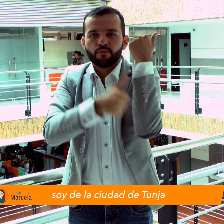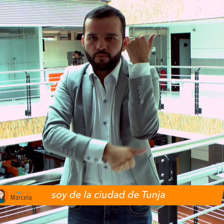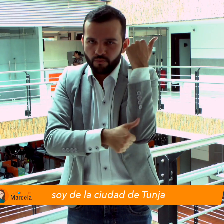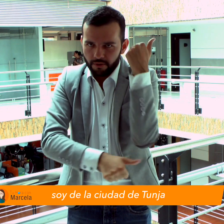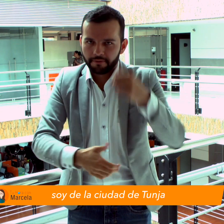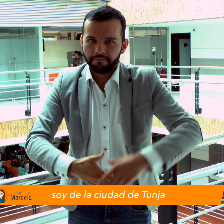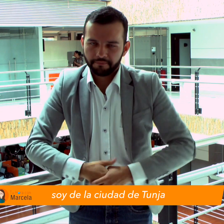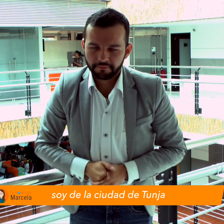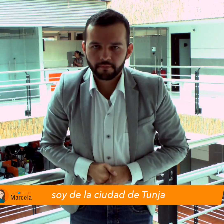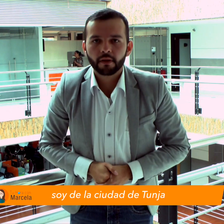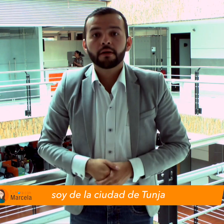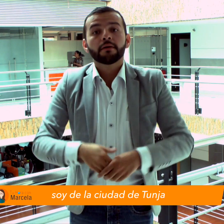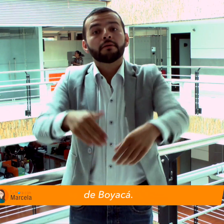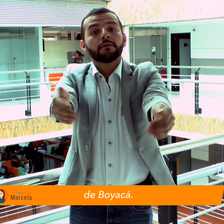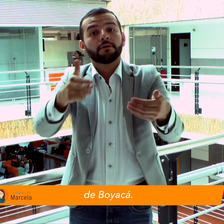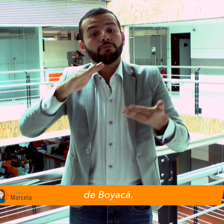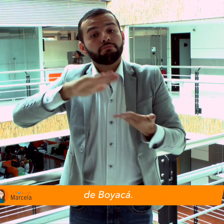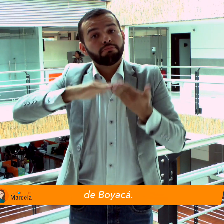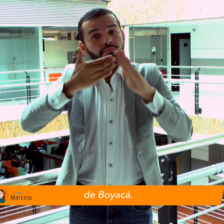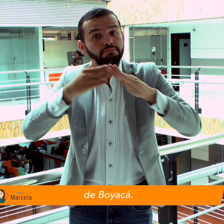soy de la ciudad de Tunja de Boyacá,